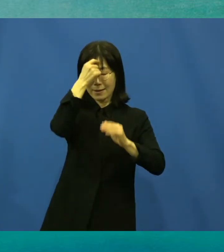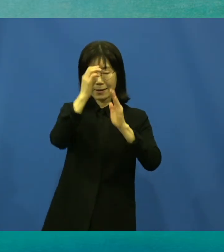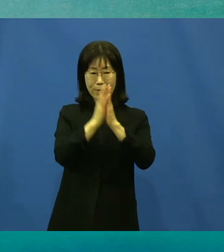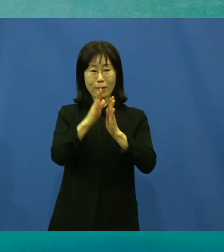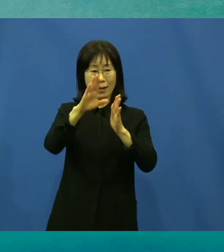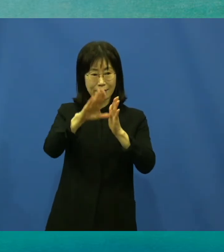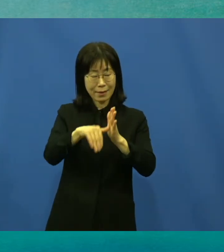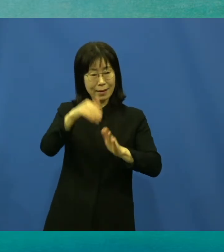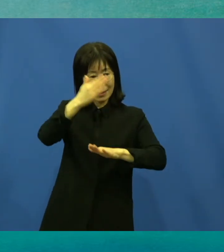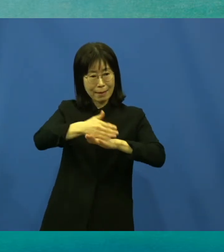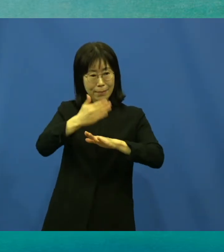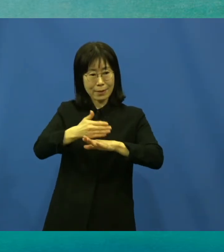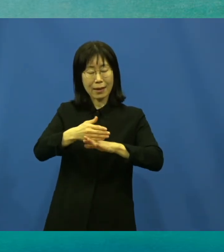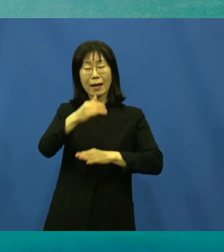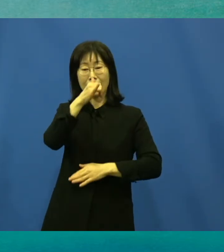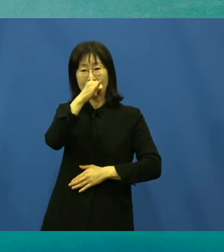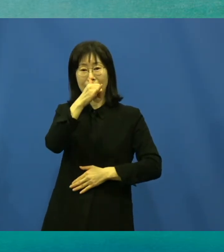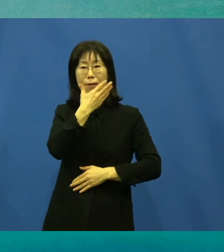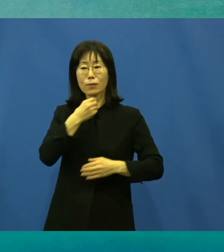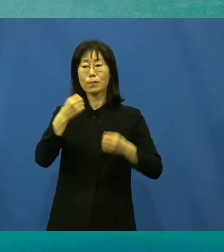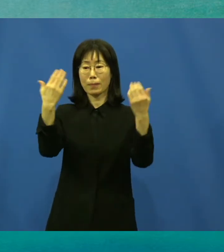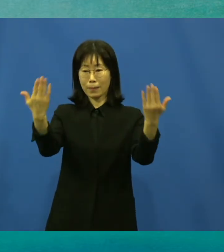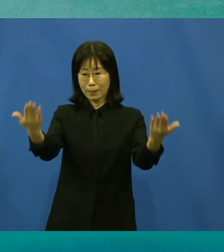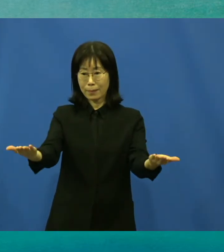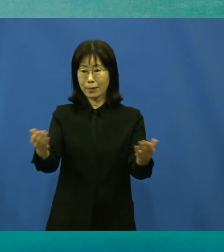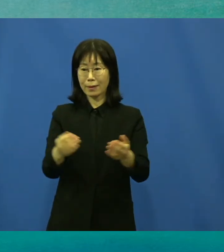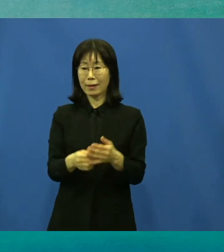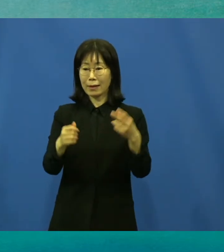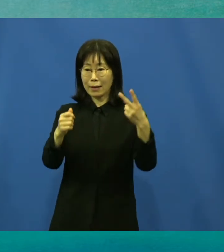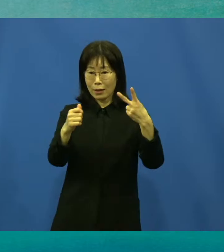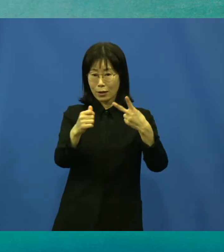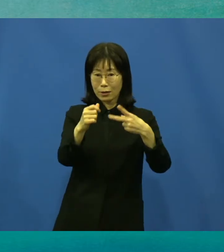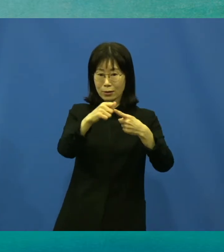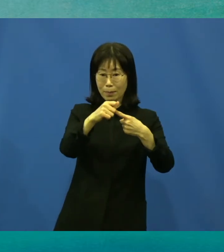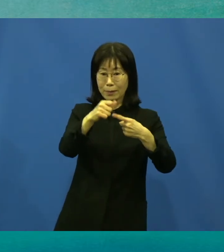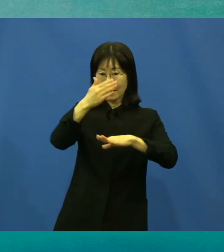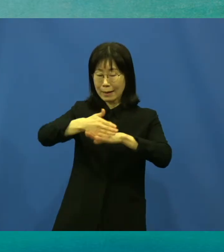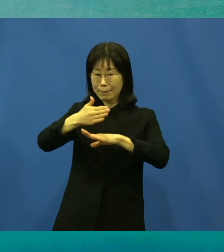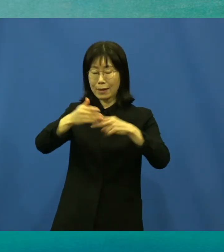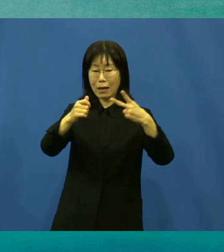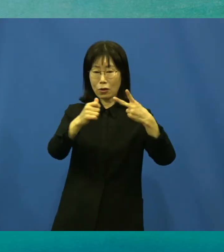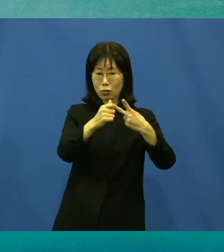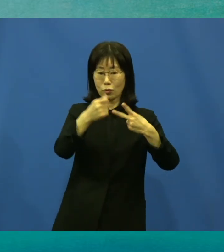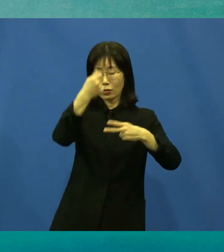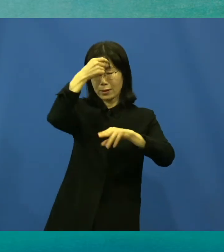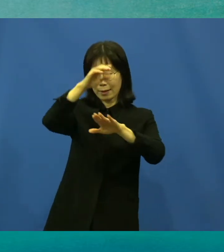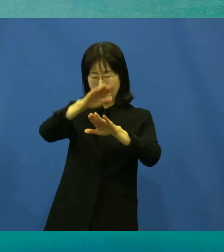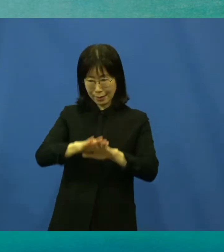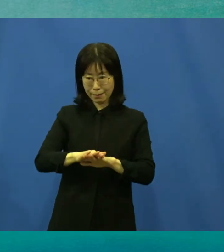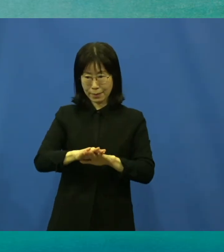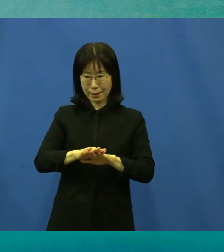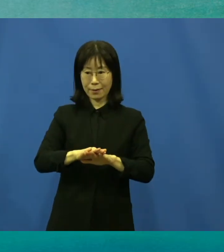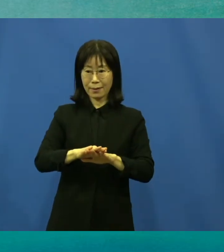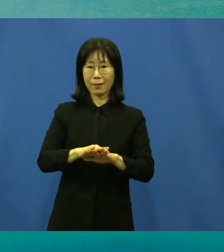살아나게 되기를 축원합니다. 둘째는 예배예요. 주께 제사를 드리겠습니다.